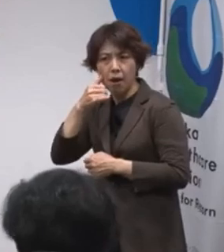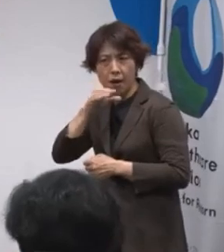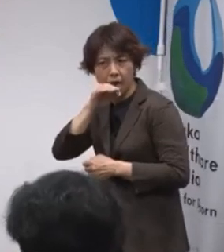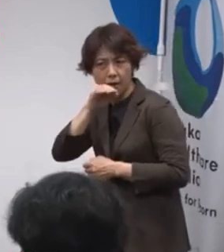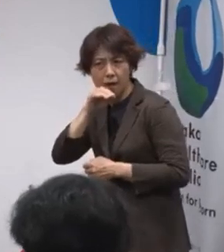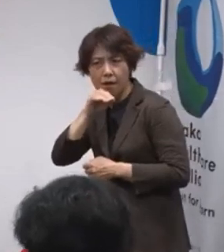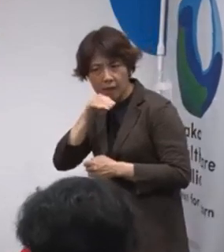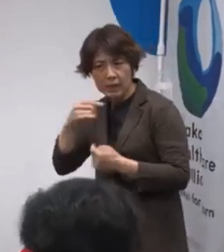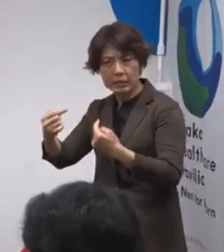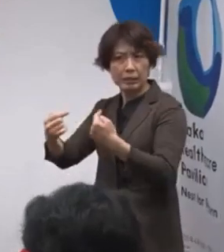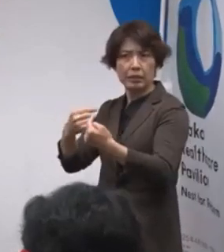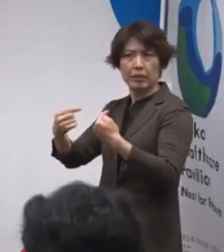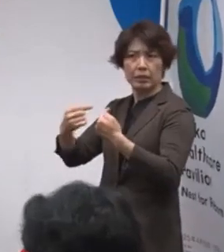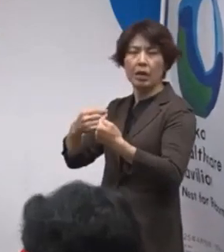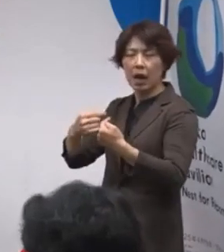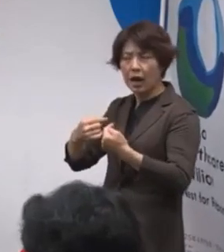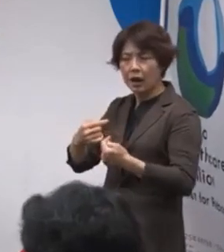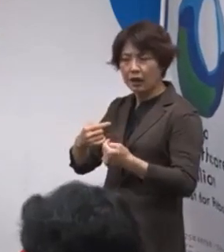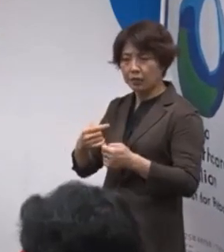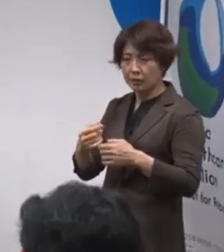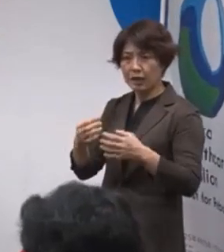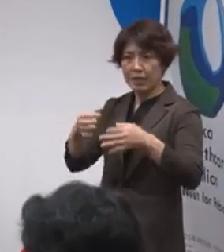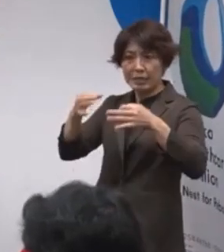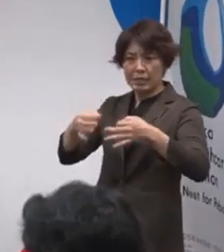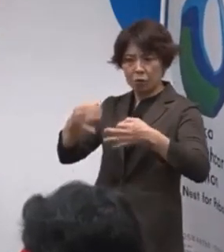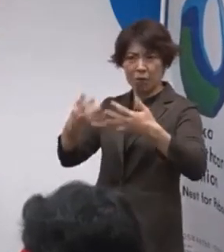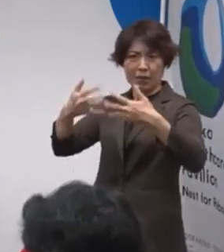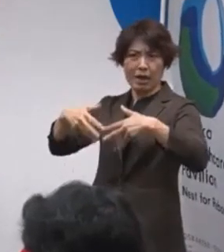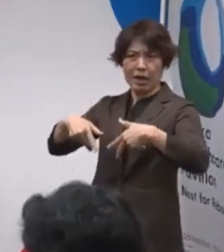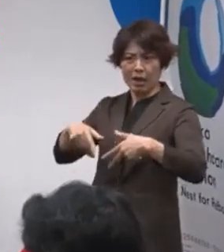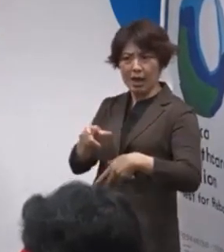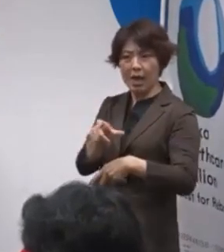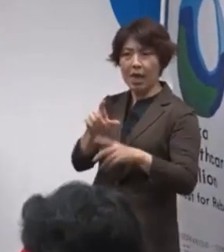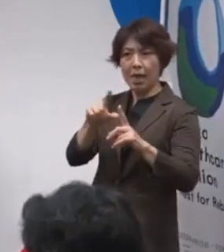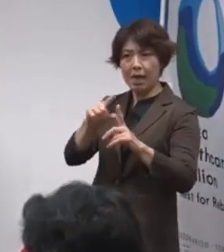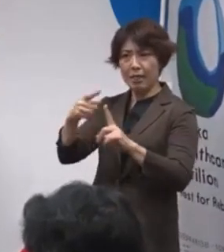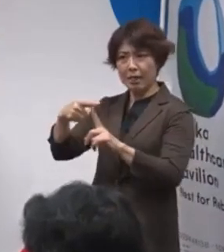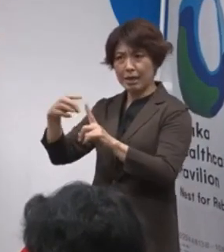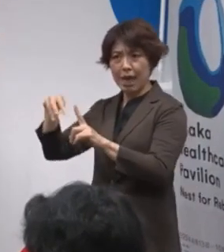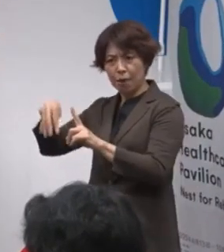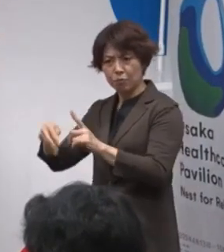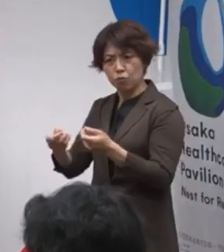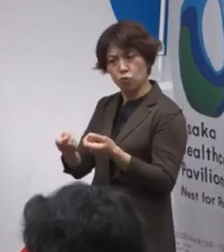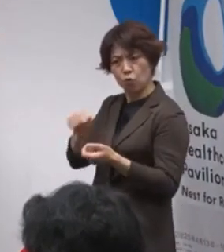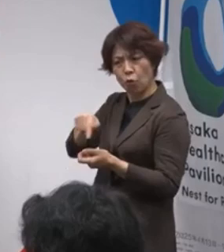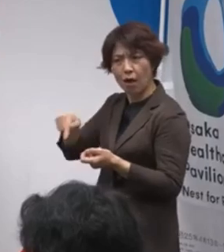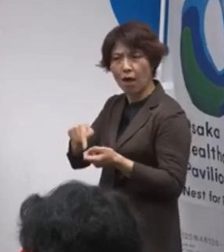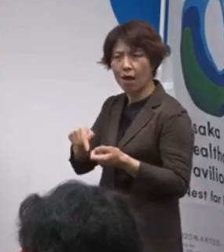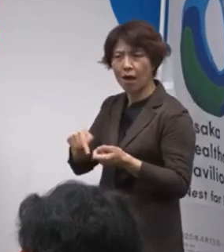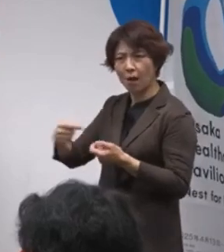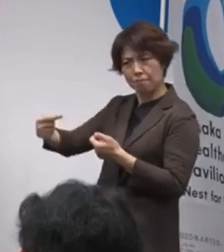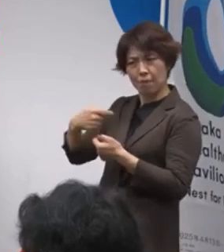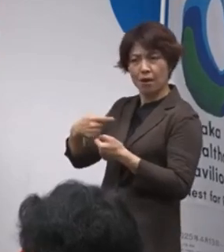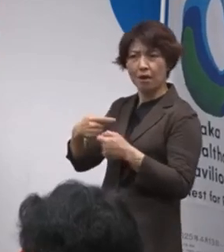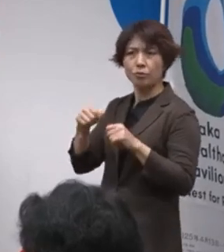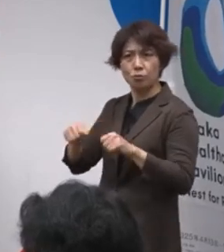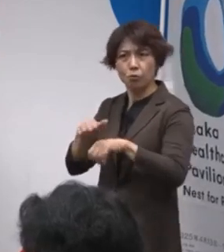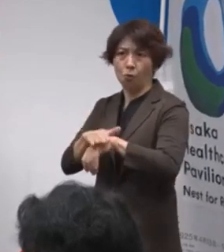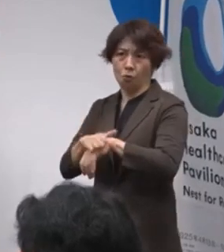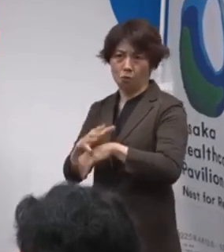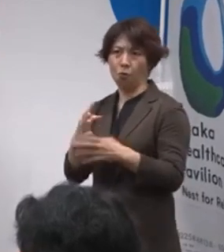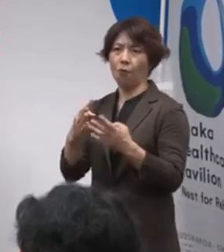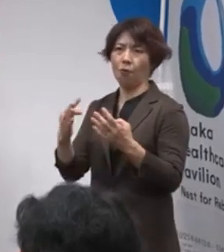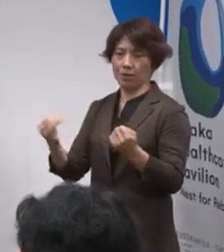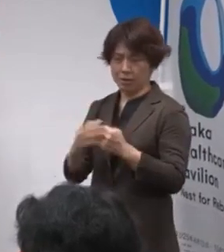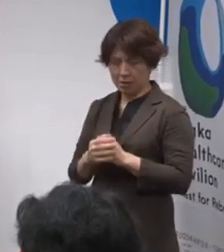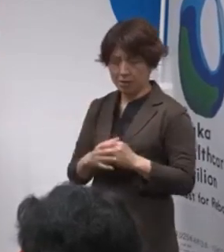というケースが非常に多いということです。また全国もですね、の被害